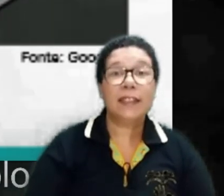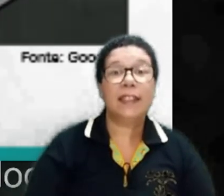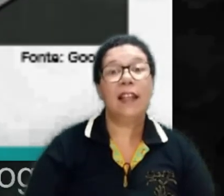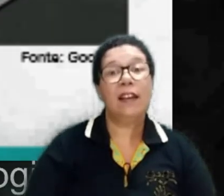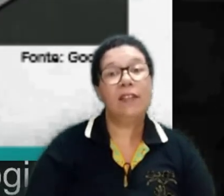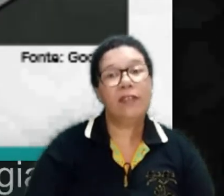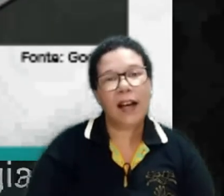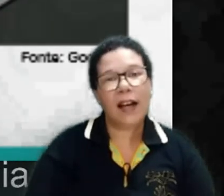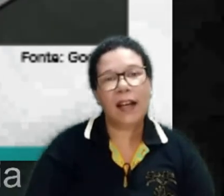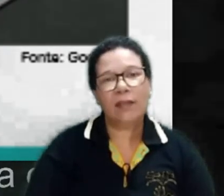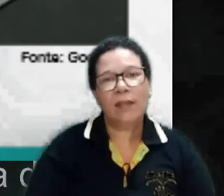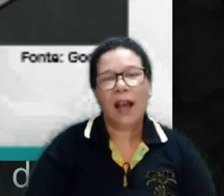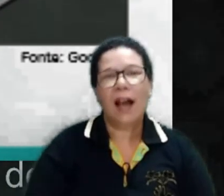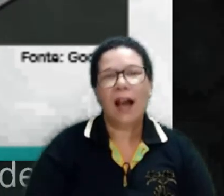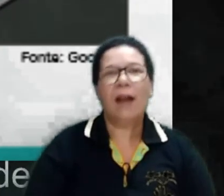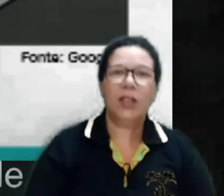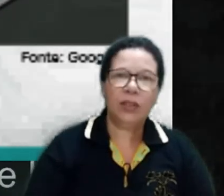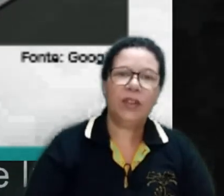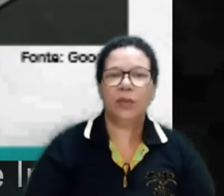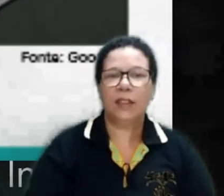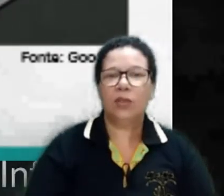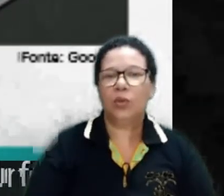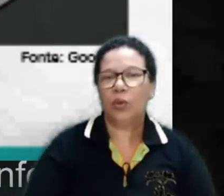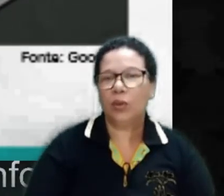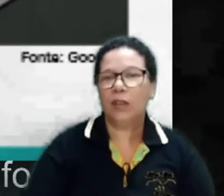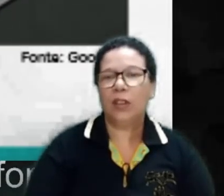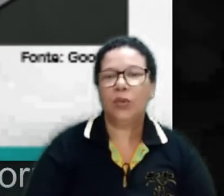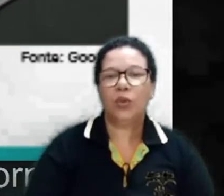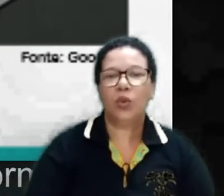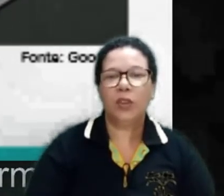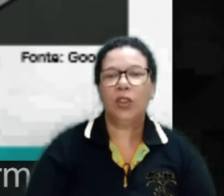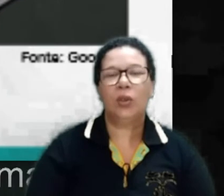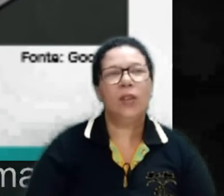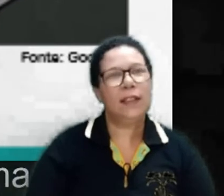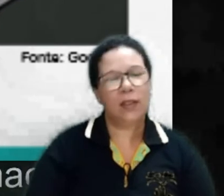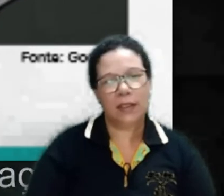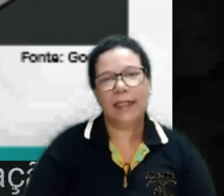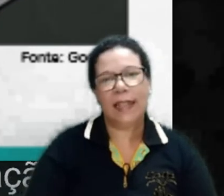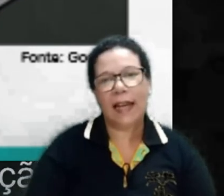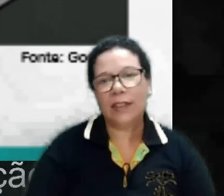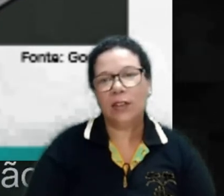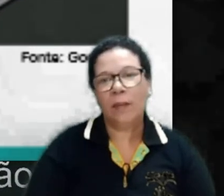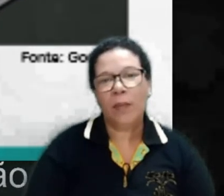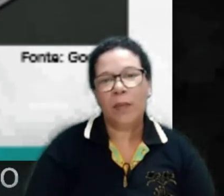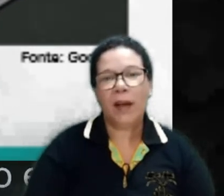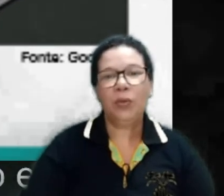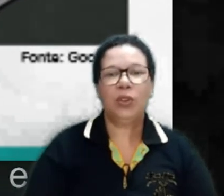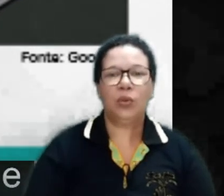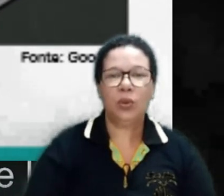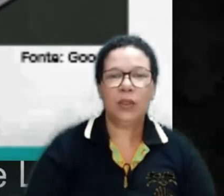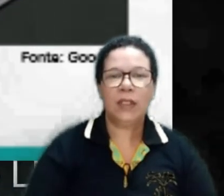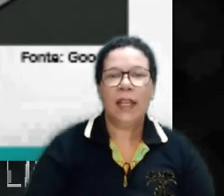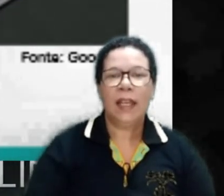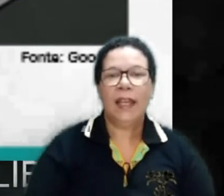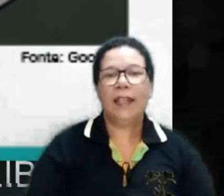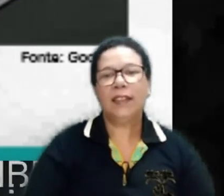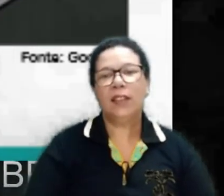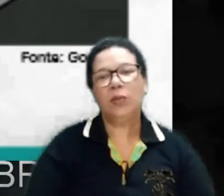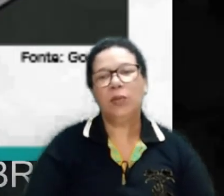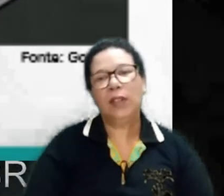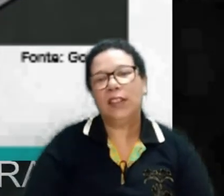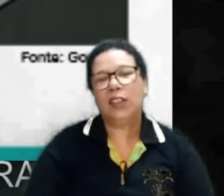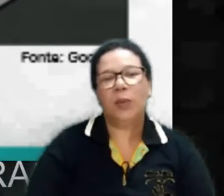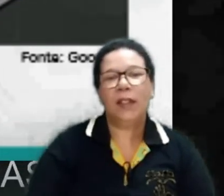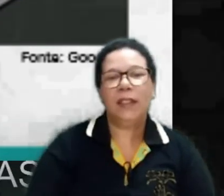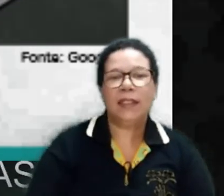perspectivas que levaram a modificações profundas nos usos e costumes de toda a sociedade, para os surdos, essas